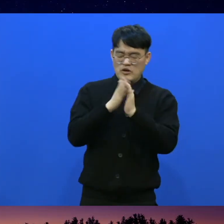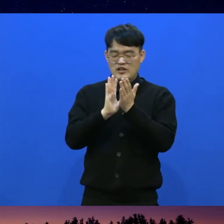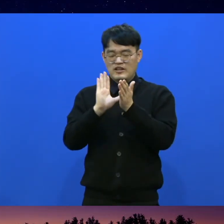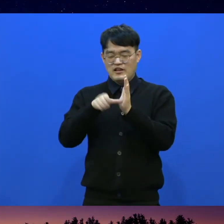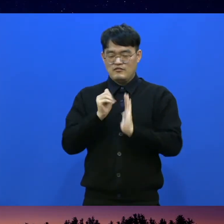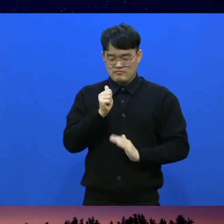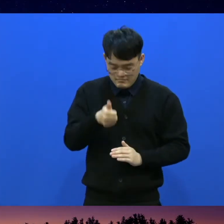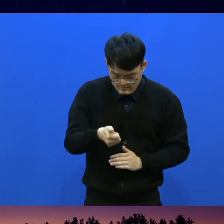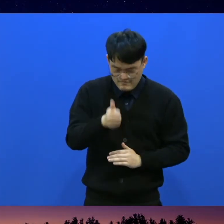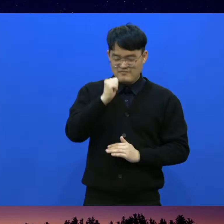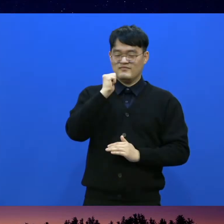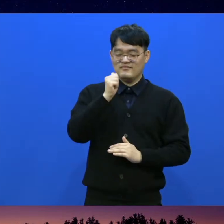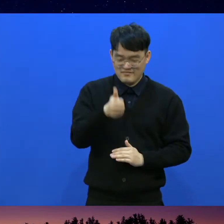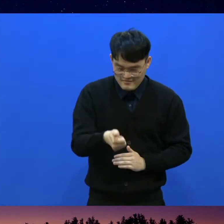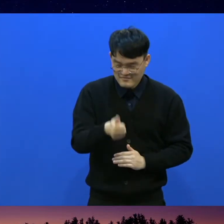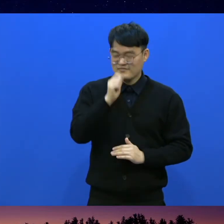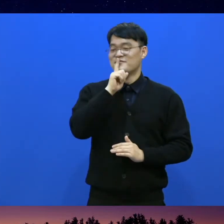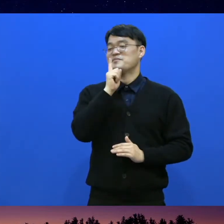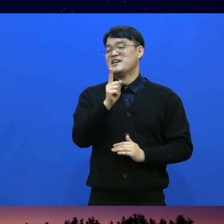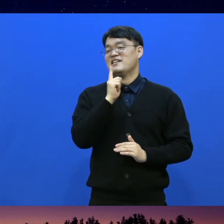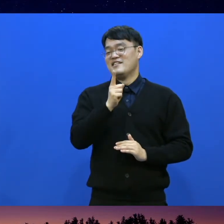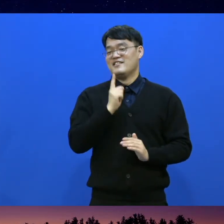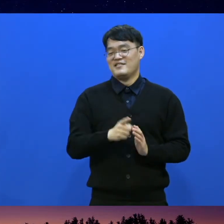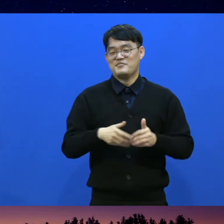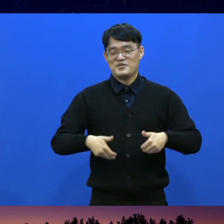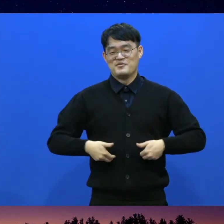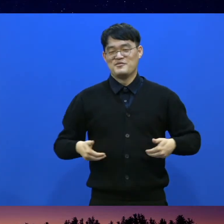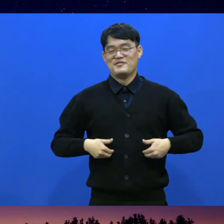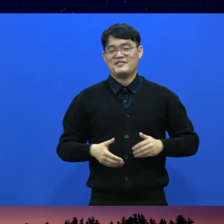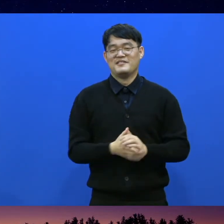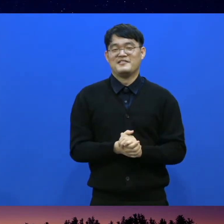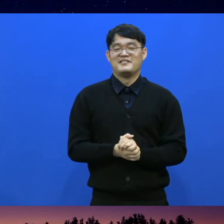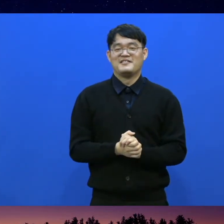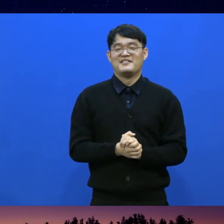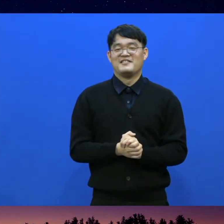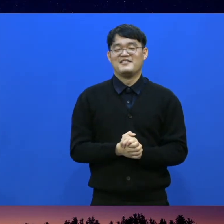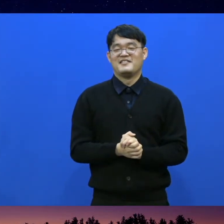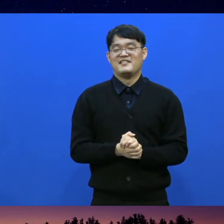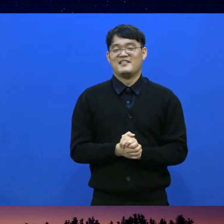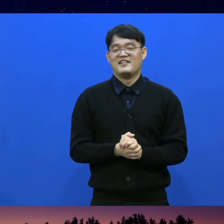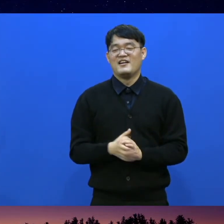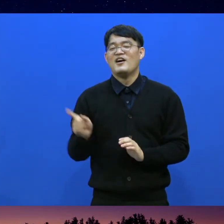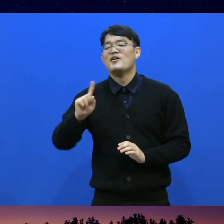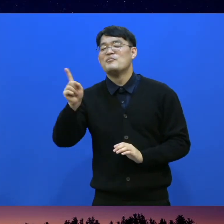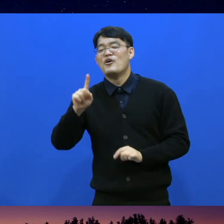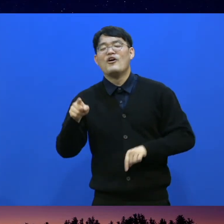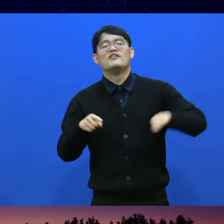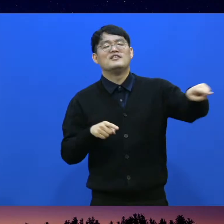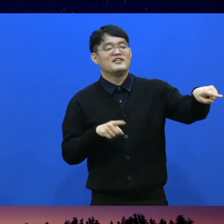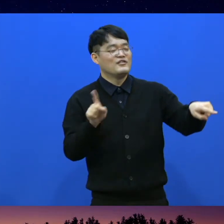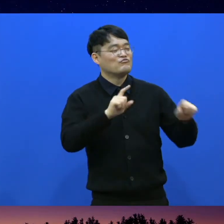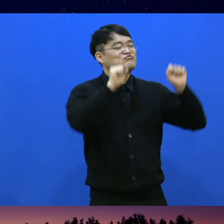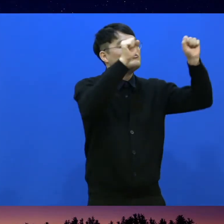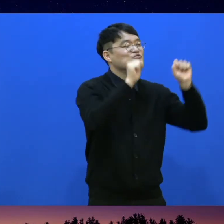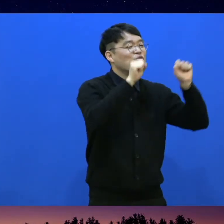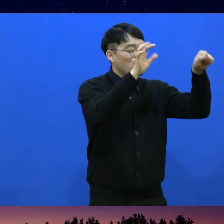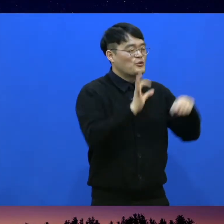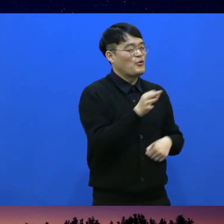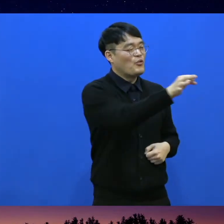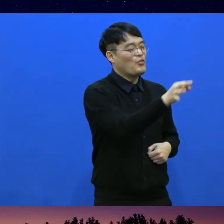그죠? 그러면서 막 기도를 하시는 거예요. 괜히 PT 센터 돈 내고 다니면서 그렇게 하지